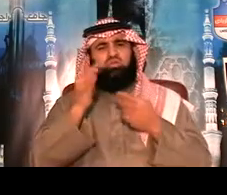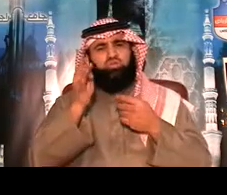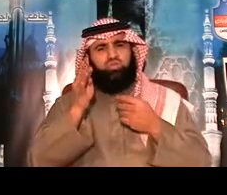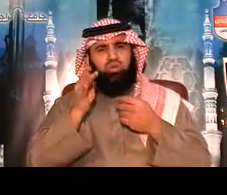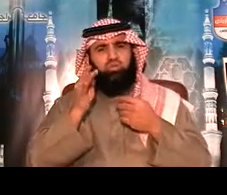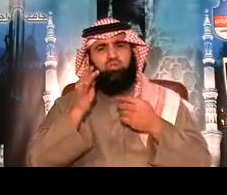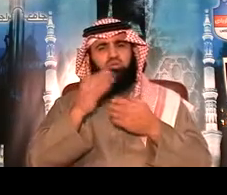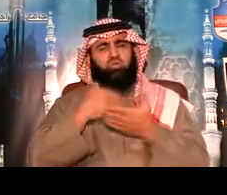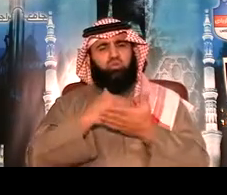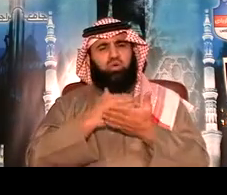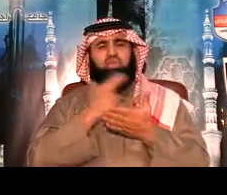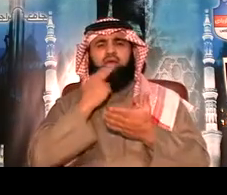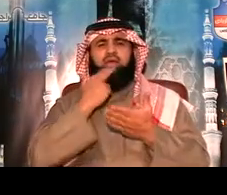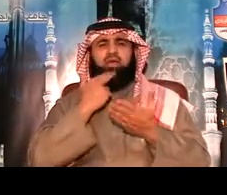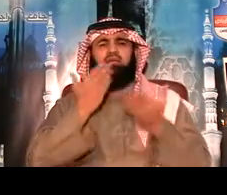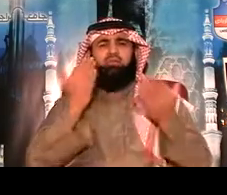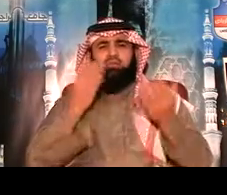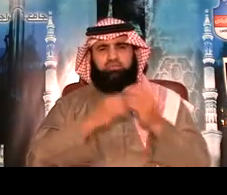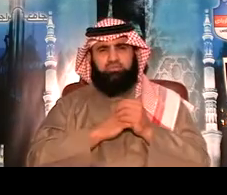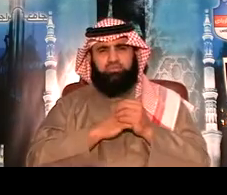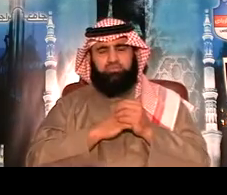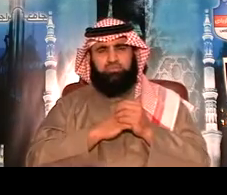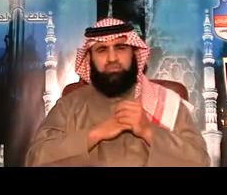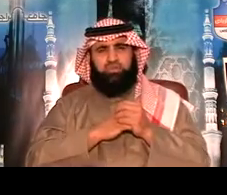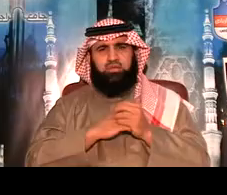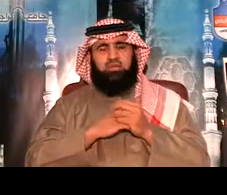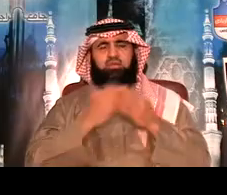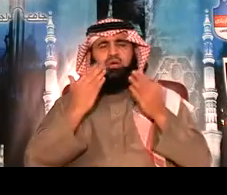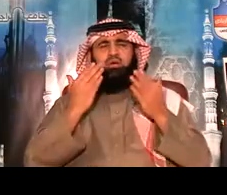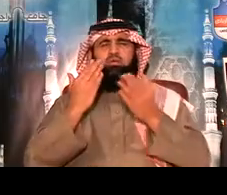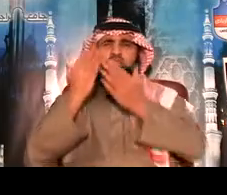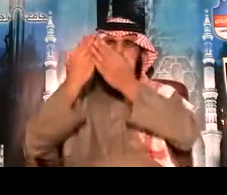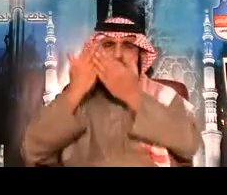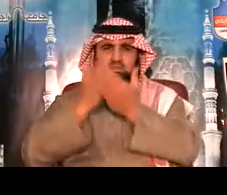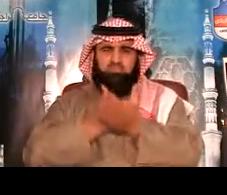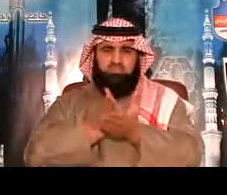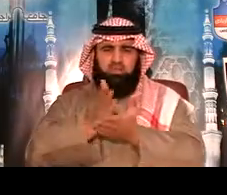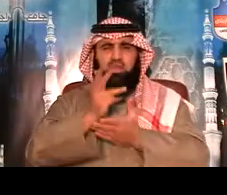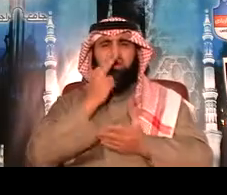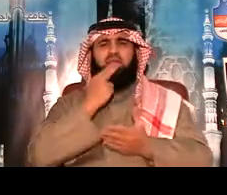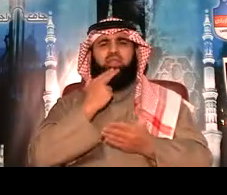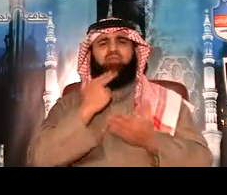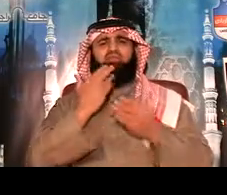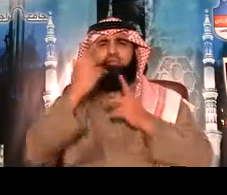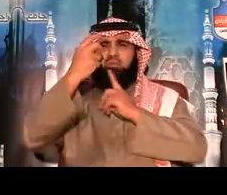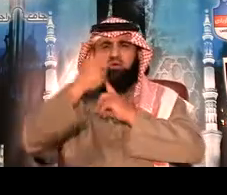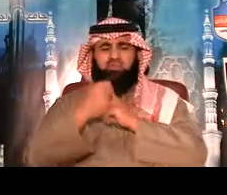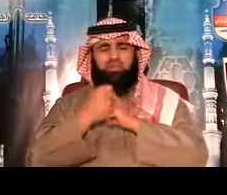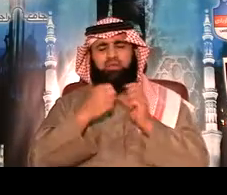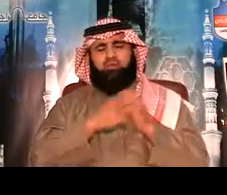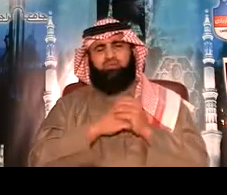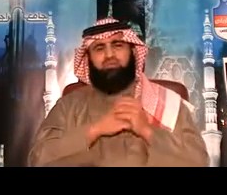من ورثة النعيم. اللهم إنا نسألك الهدى والتقى والعفاف والغنى، ونسألك رضاك